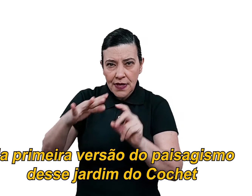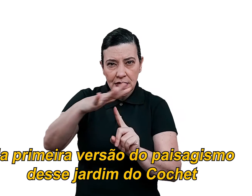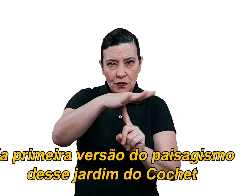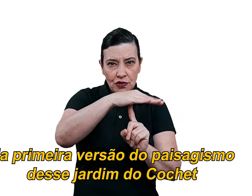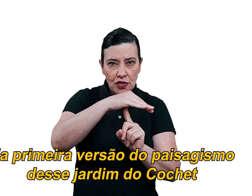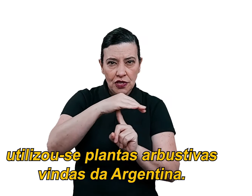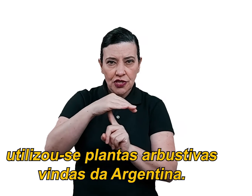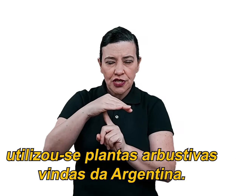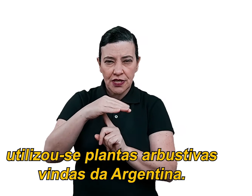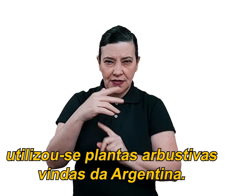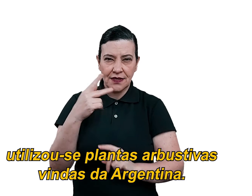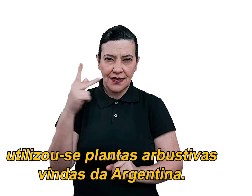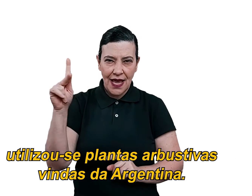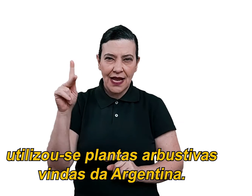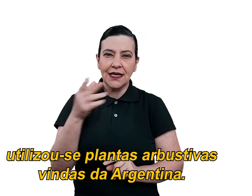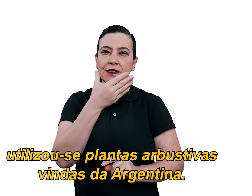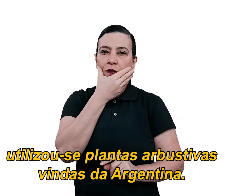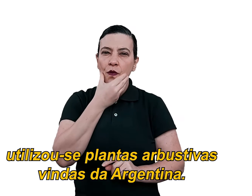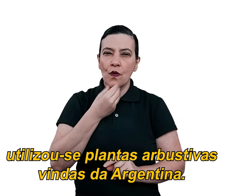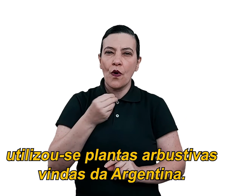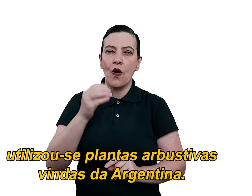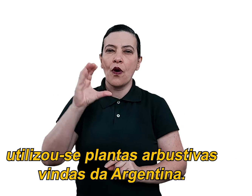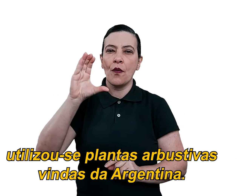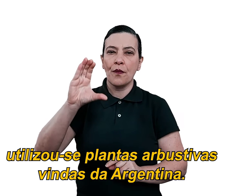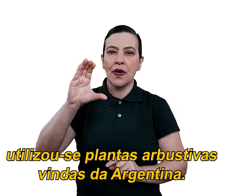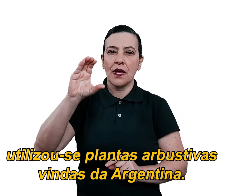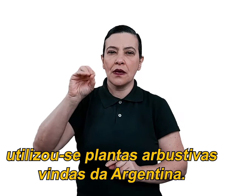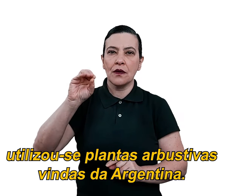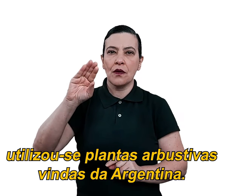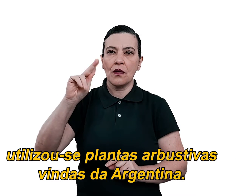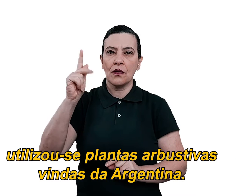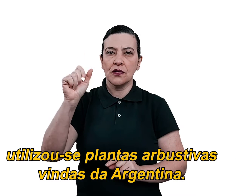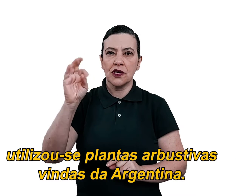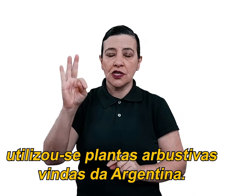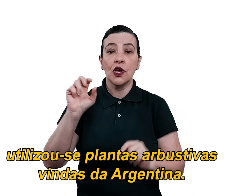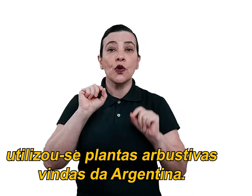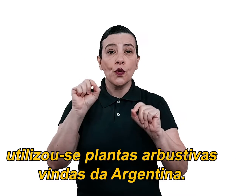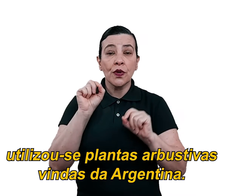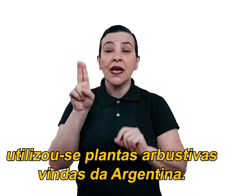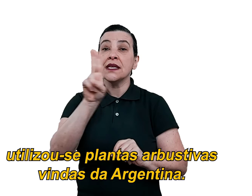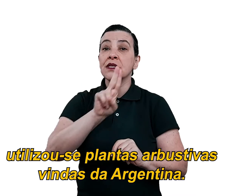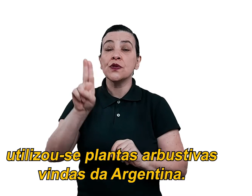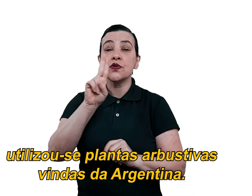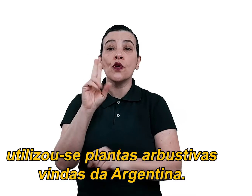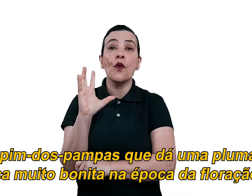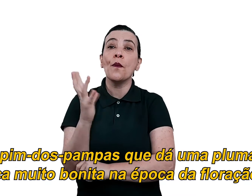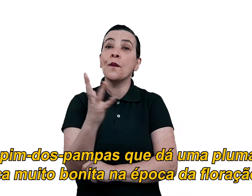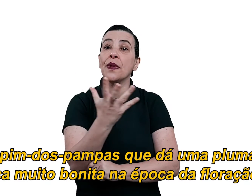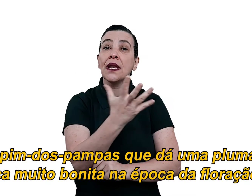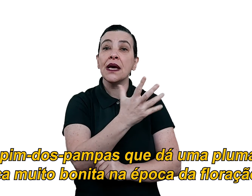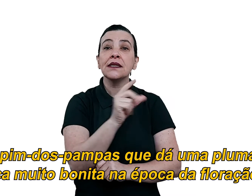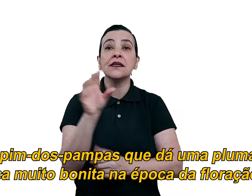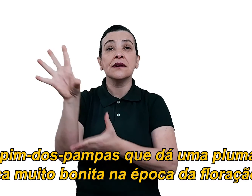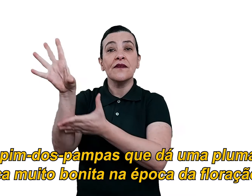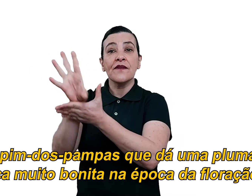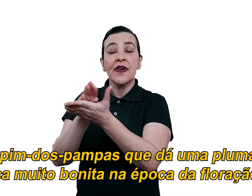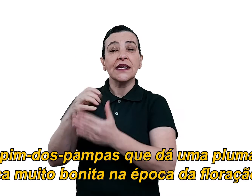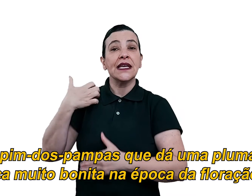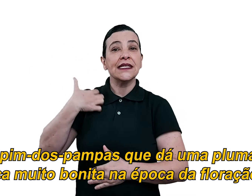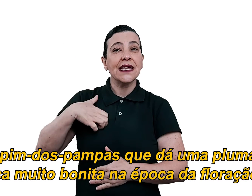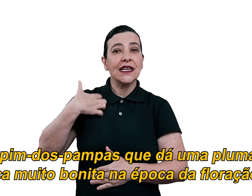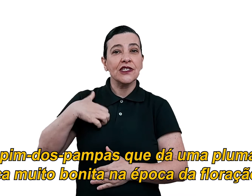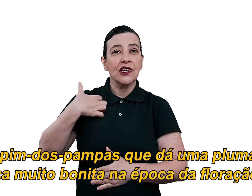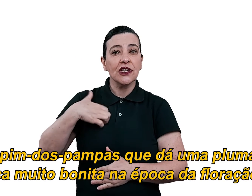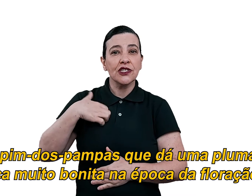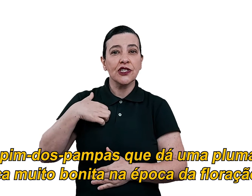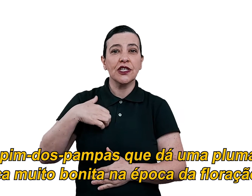do Cochet, utilizou-se plantas arbustivas vindas da Argentina, né? O capim dos pampas, que dá